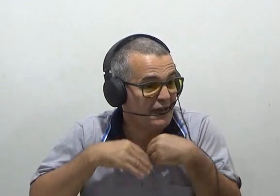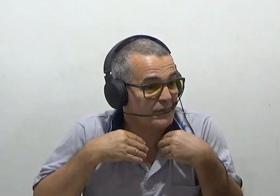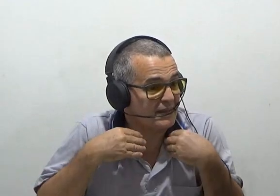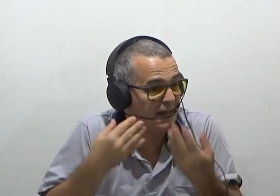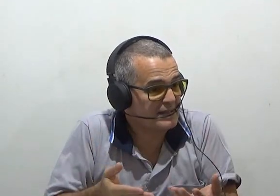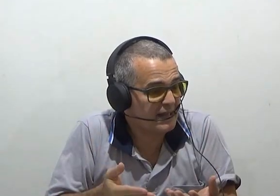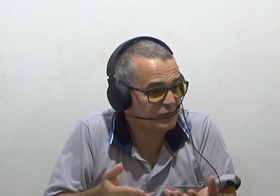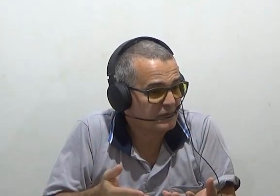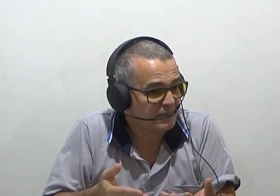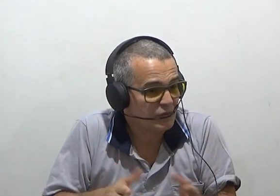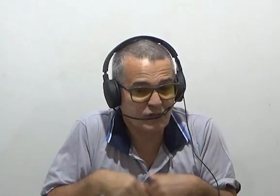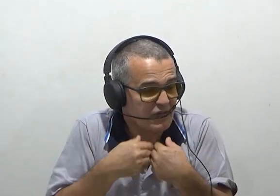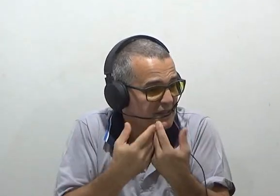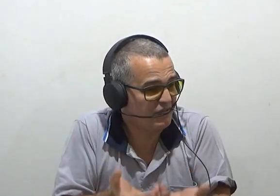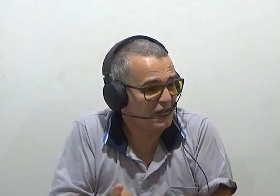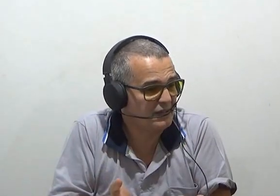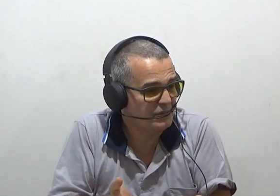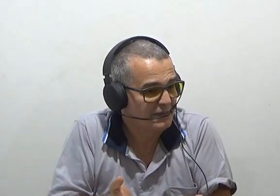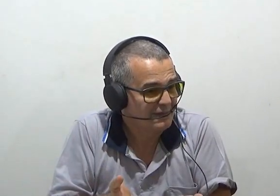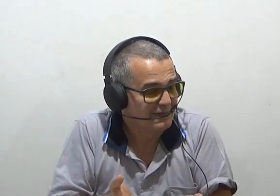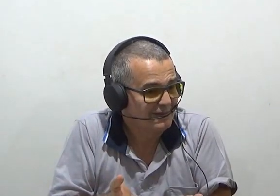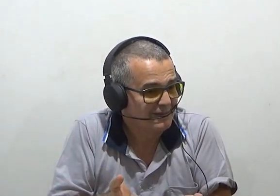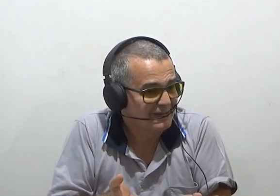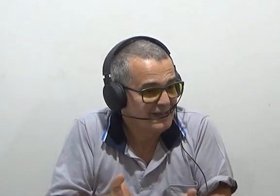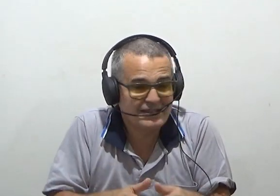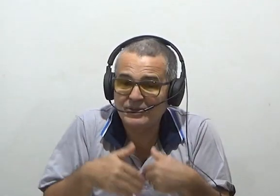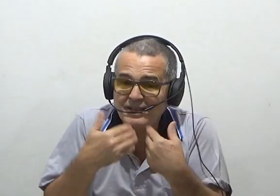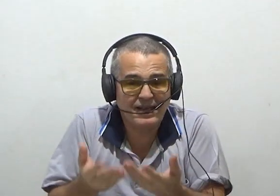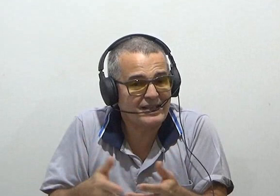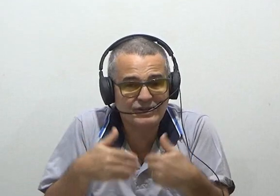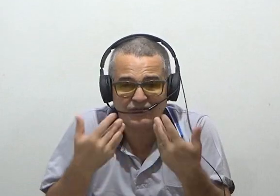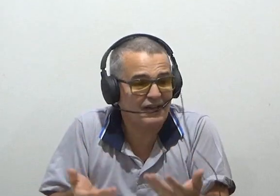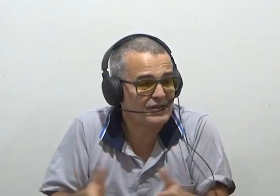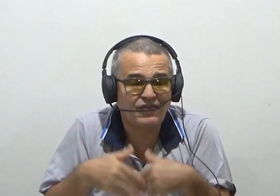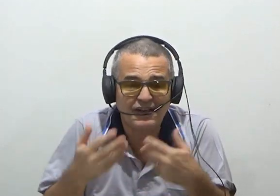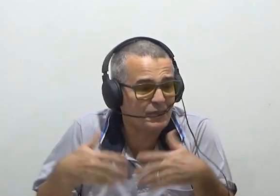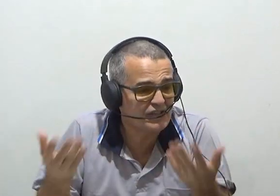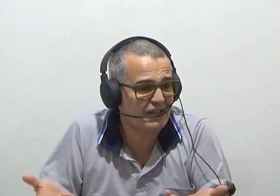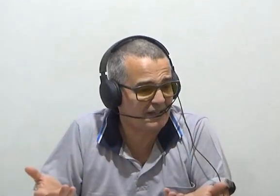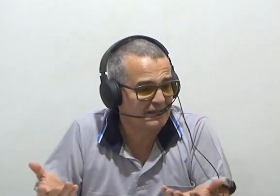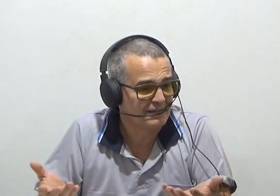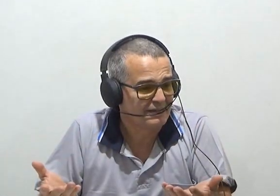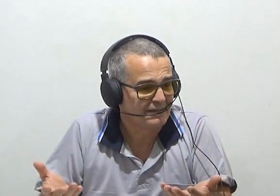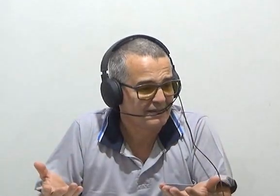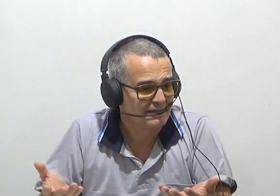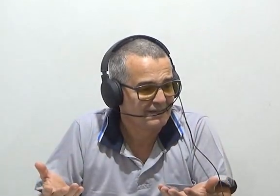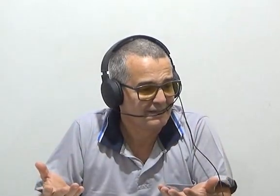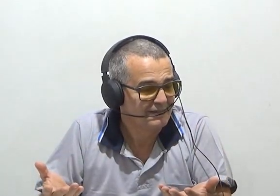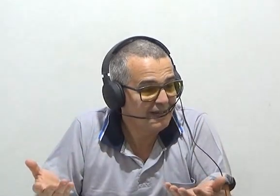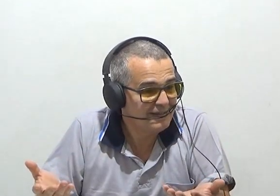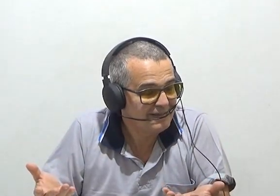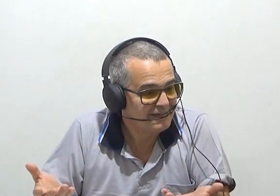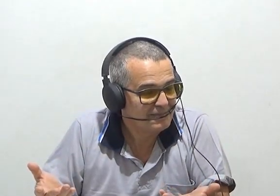É porque ele não está interessado no que você está falando. E se não está interessado no que você está falando, você está falando besteira.